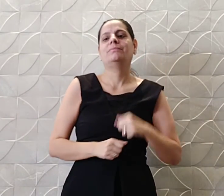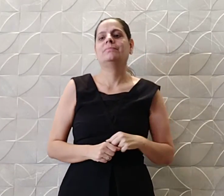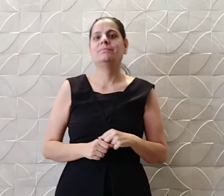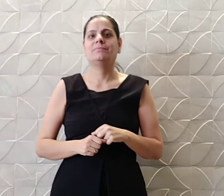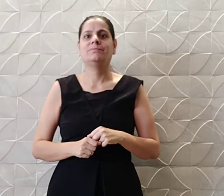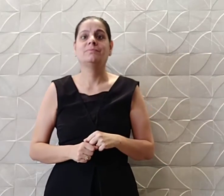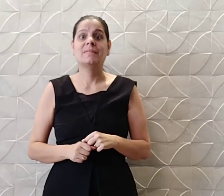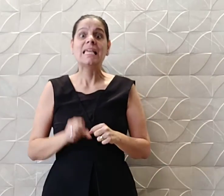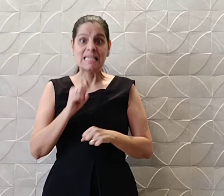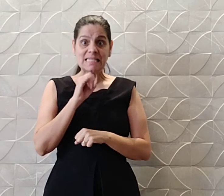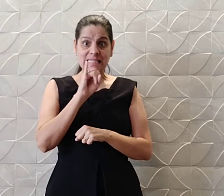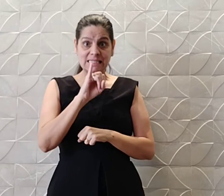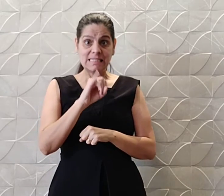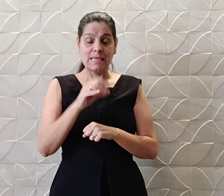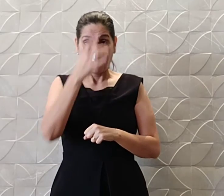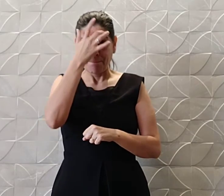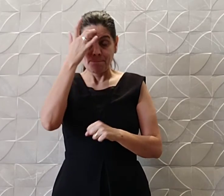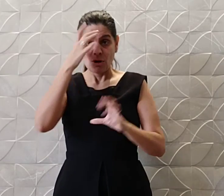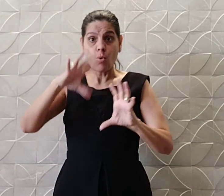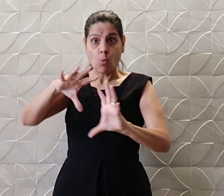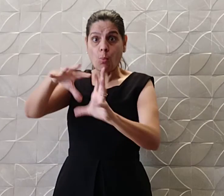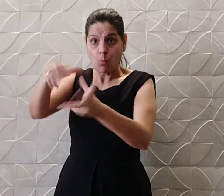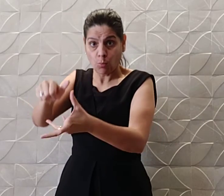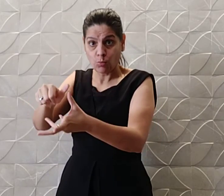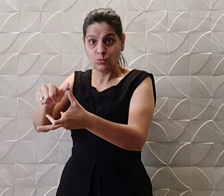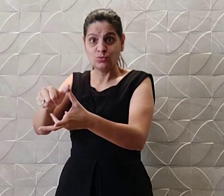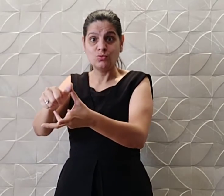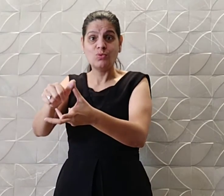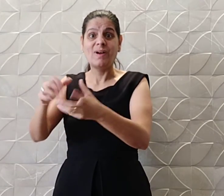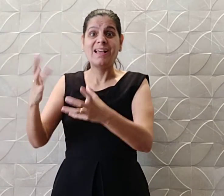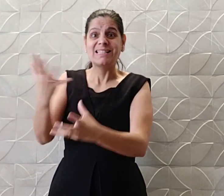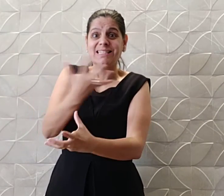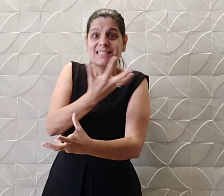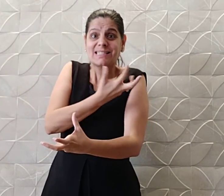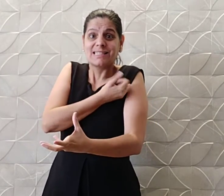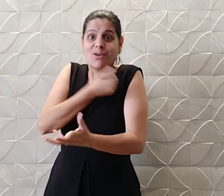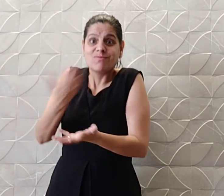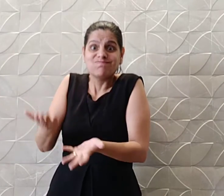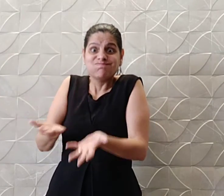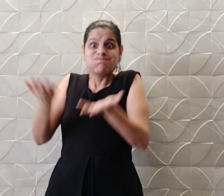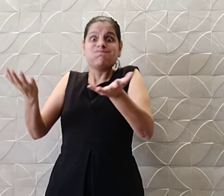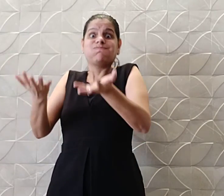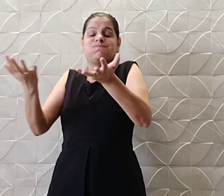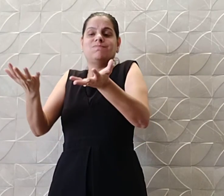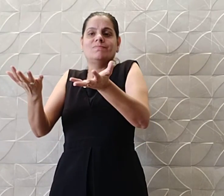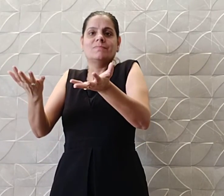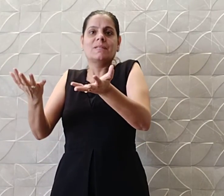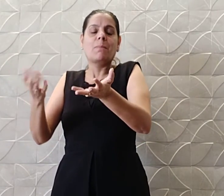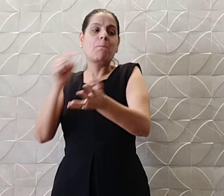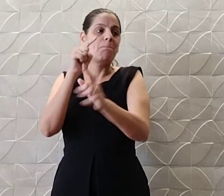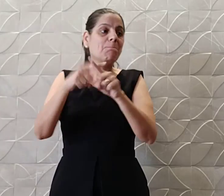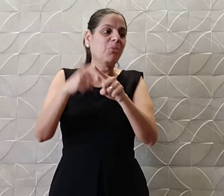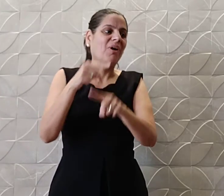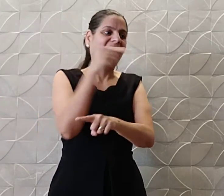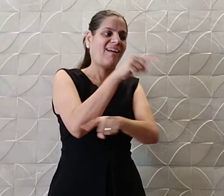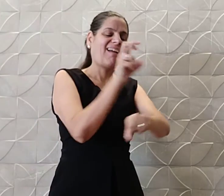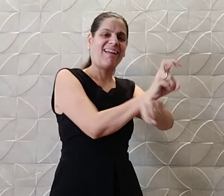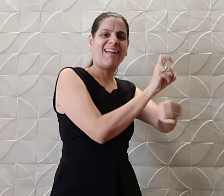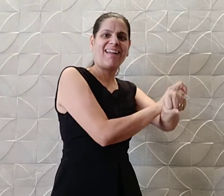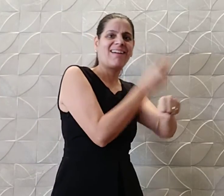Se os gentios foram enriquecidos porque os israelitas fracassaram ao rejeitar a salvação que Deus lhes oferece, imagine